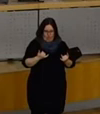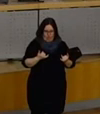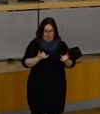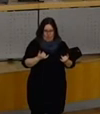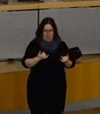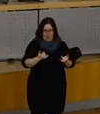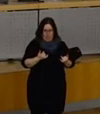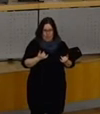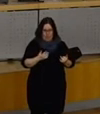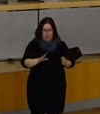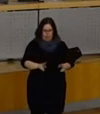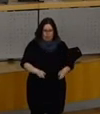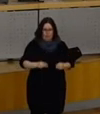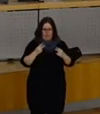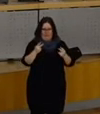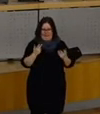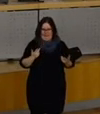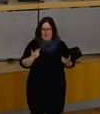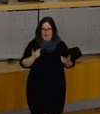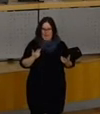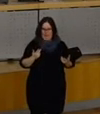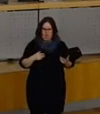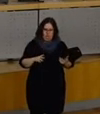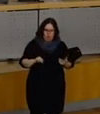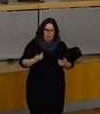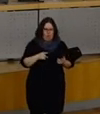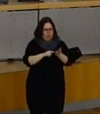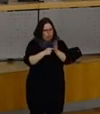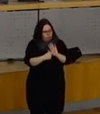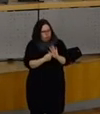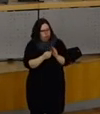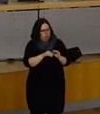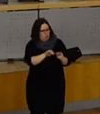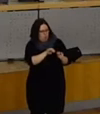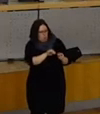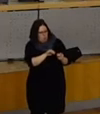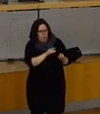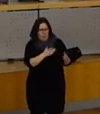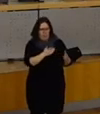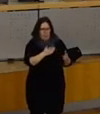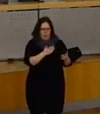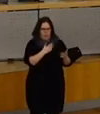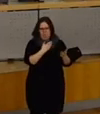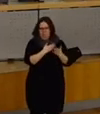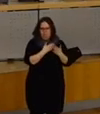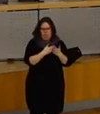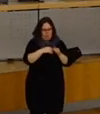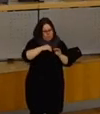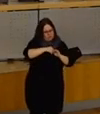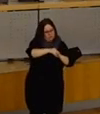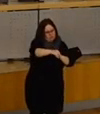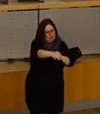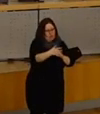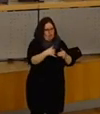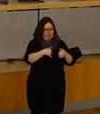dass dort wichtig auch zunächst nochmal anleitung ausbildung ist also wie geht man meinetwegen mit saatgut um